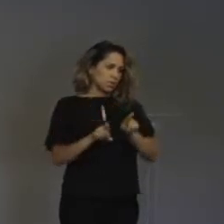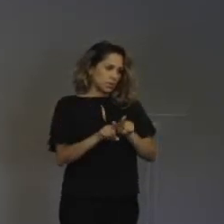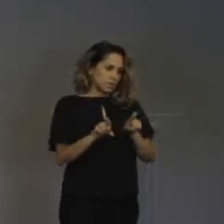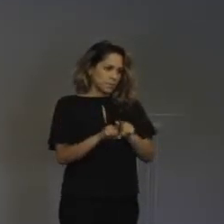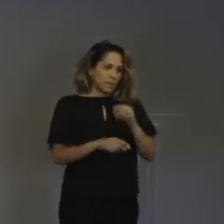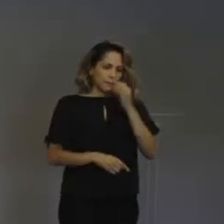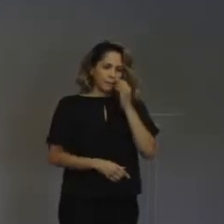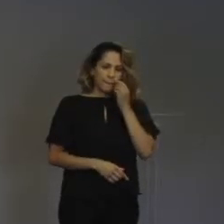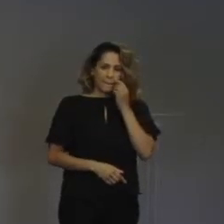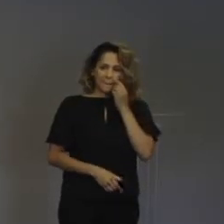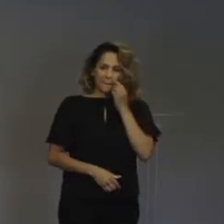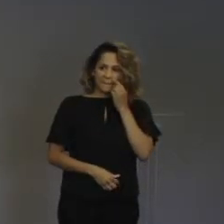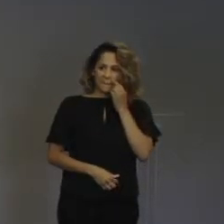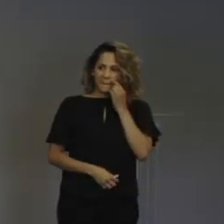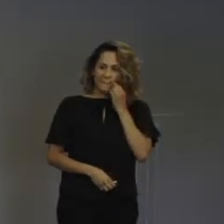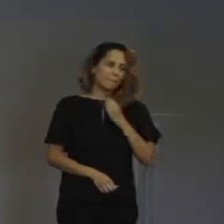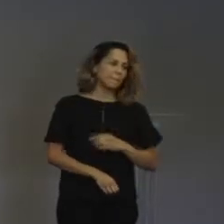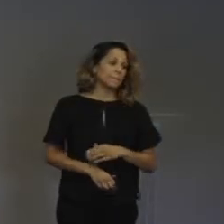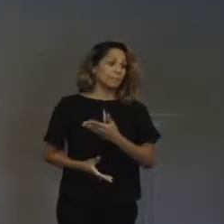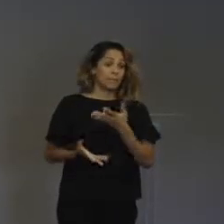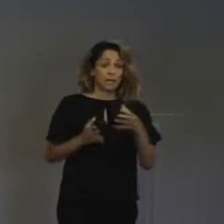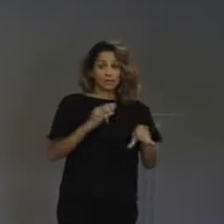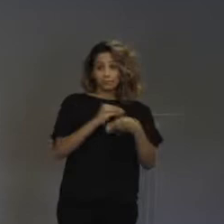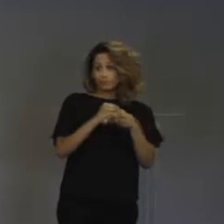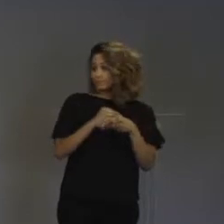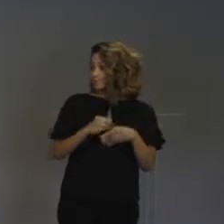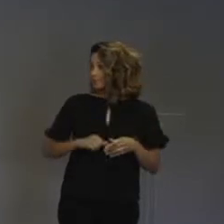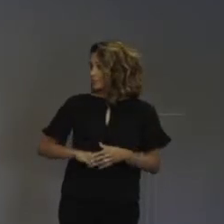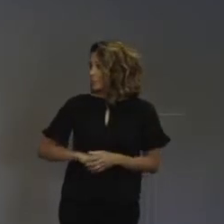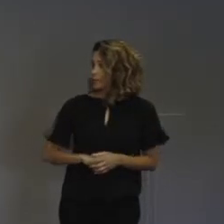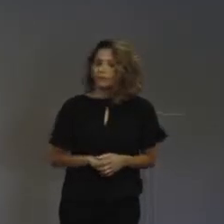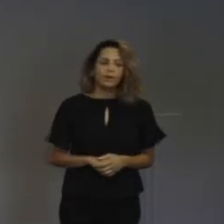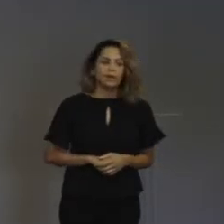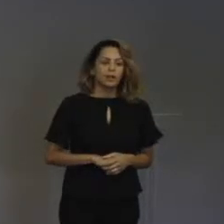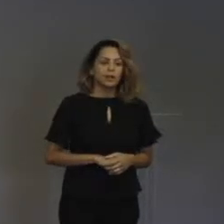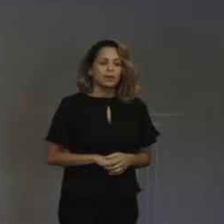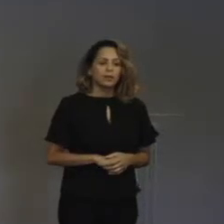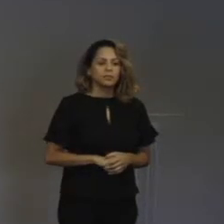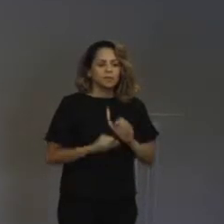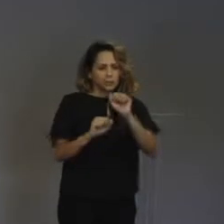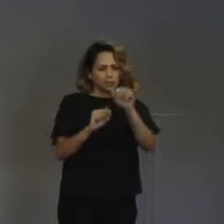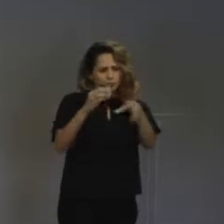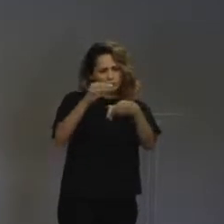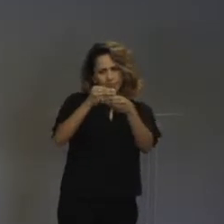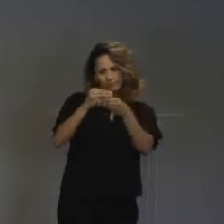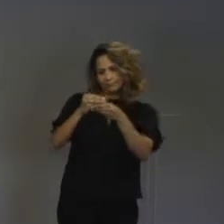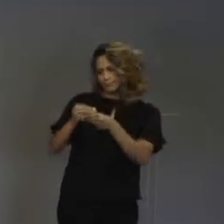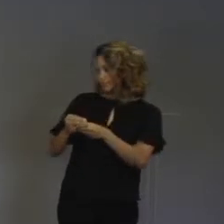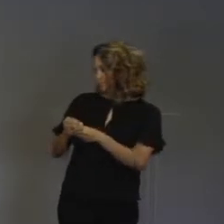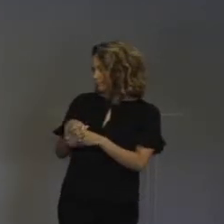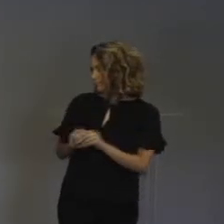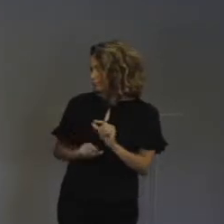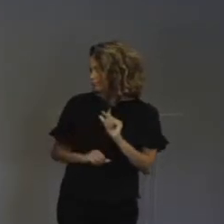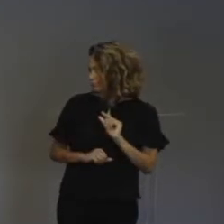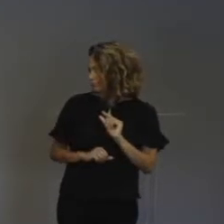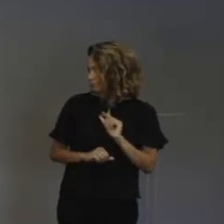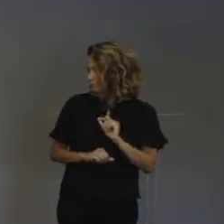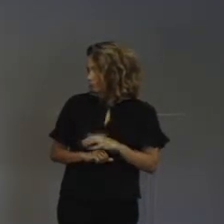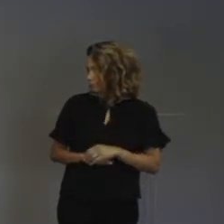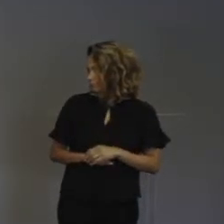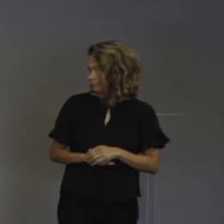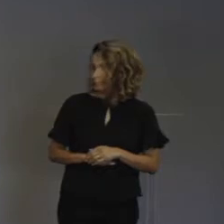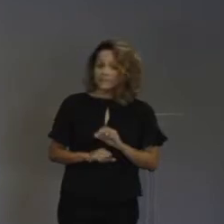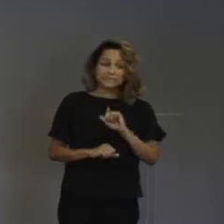Ana Carla, se quiser complementar alguma coisa. Acho que é isso. Eu não,